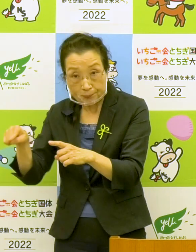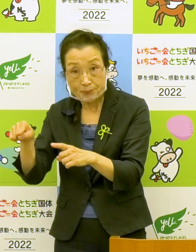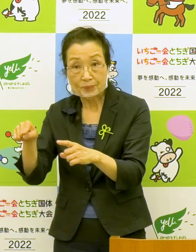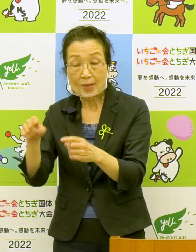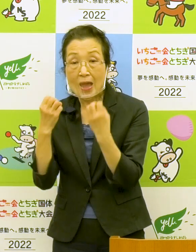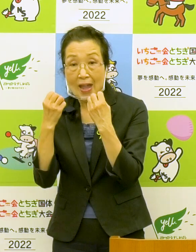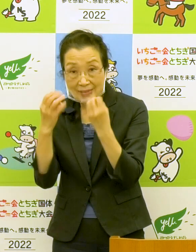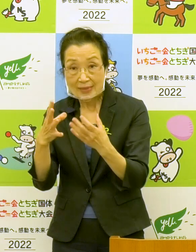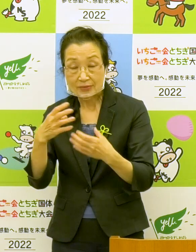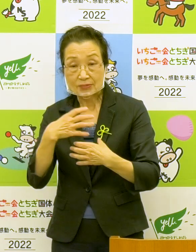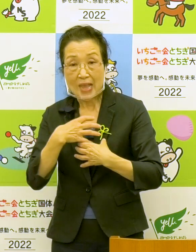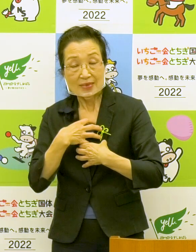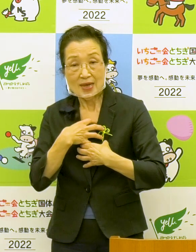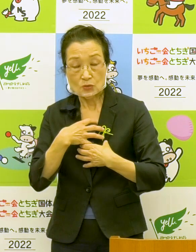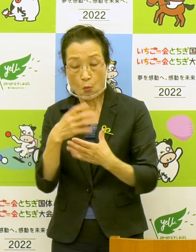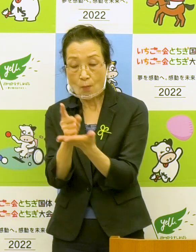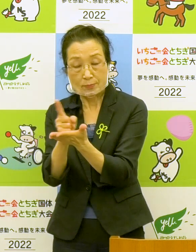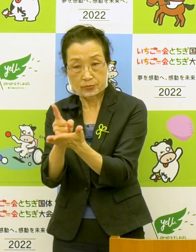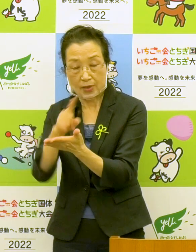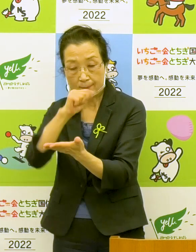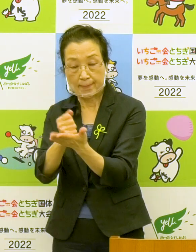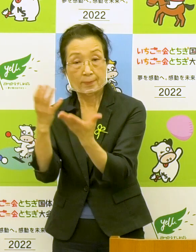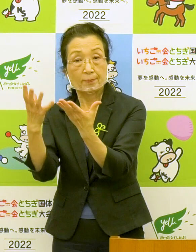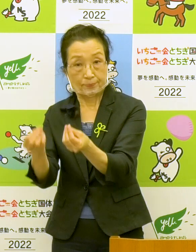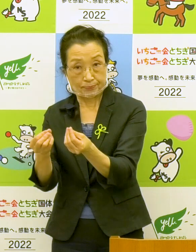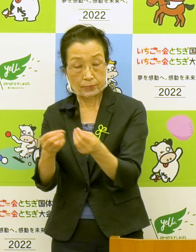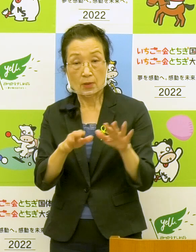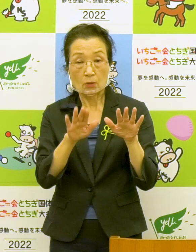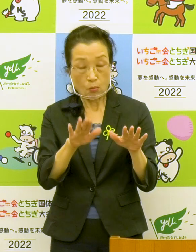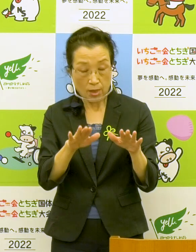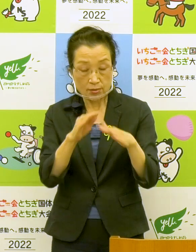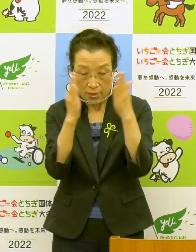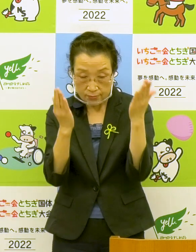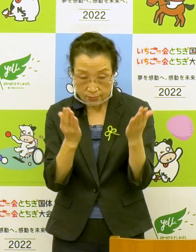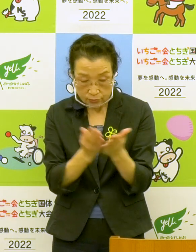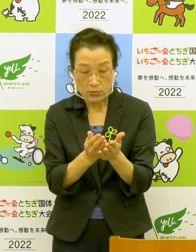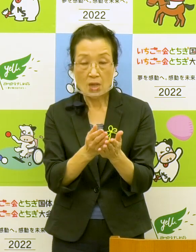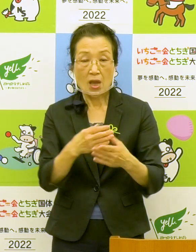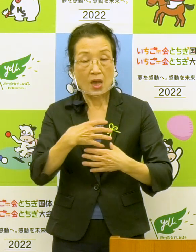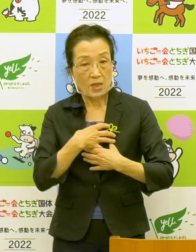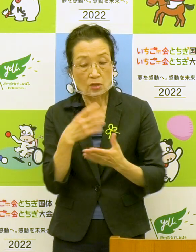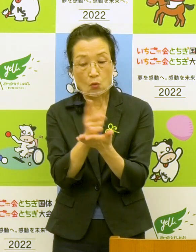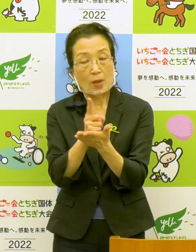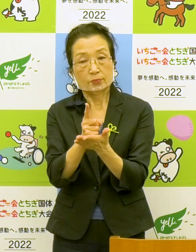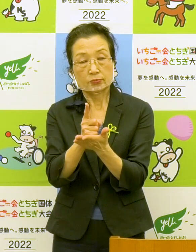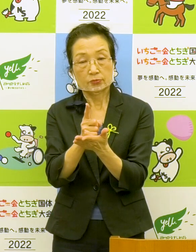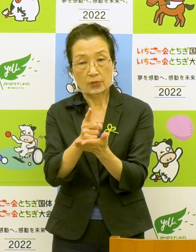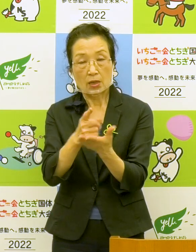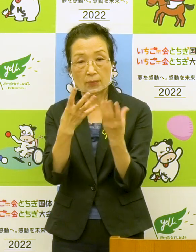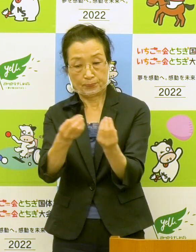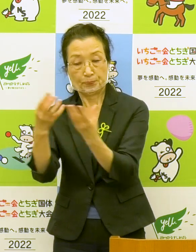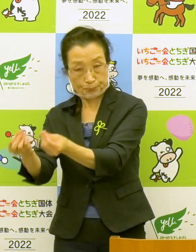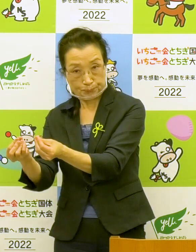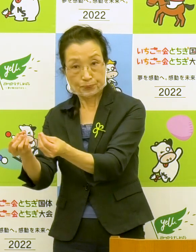。今回の公表で、市内の防災重点ため池はすべてハザードマップを作成し公表した